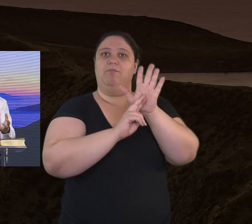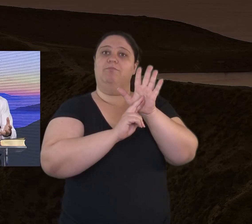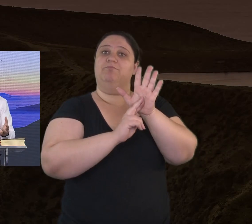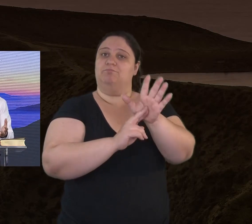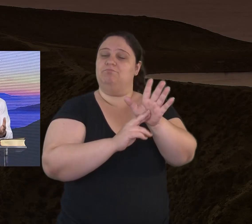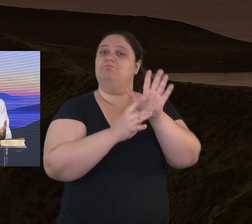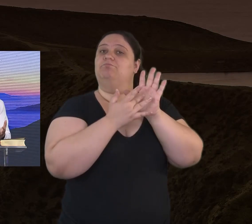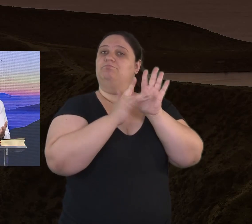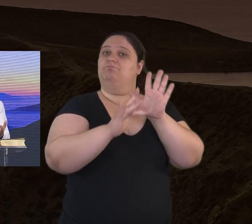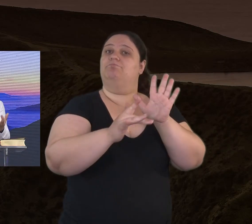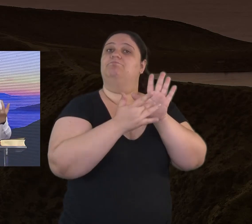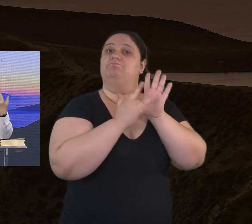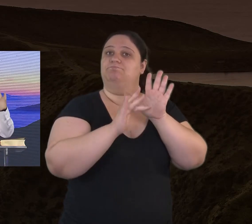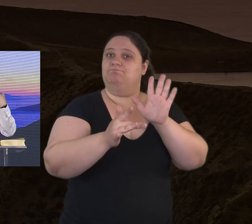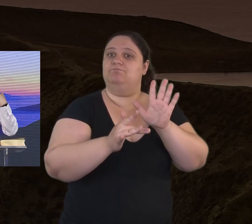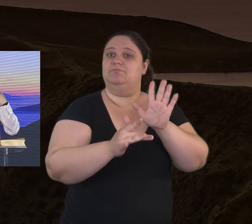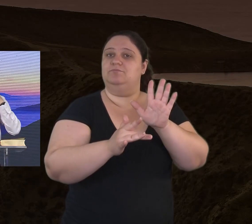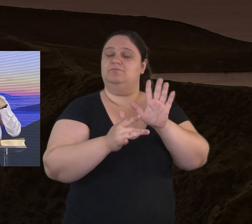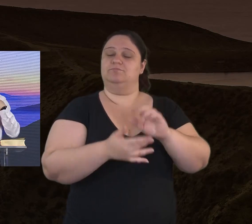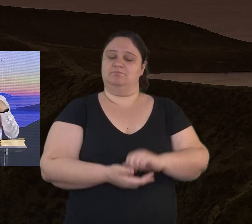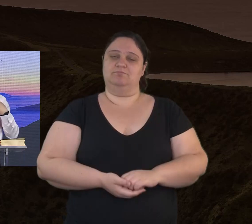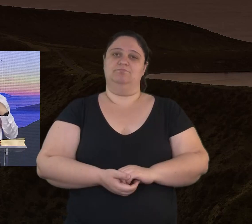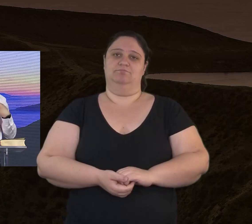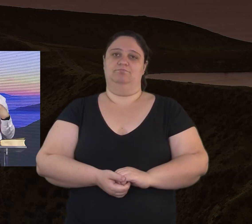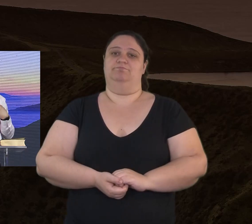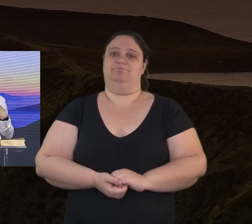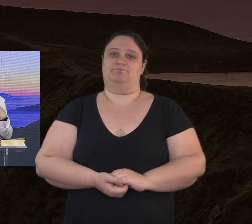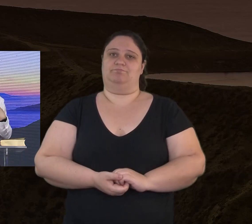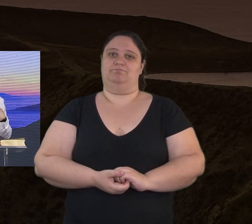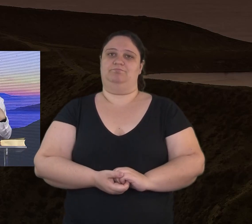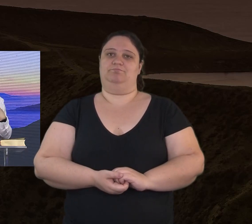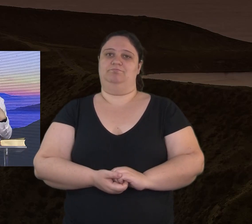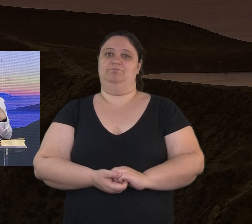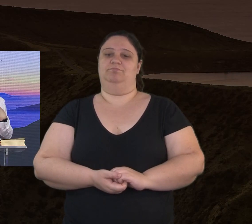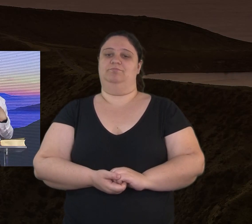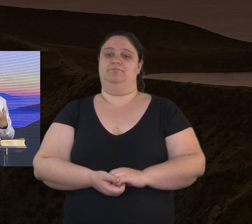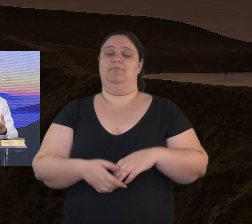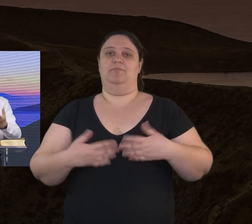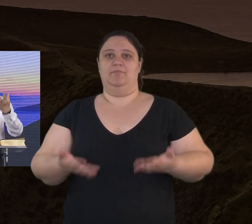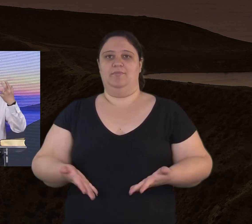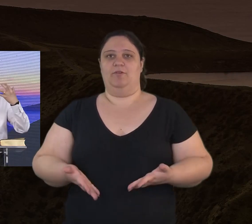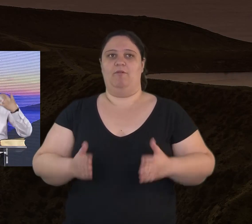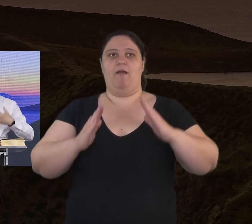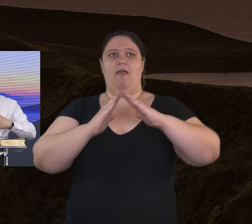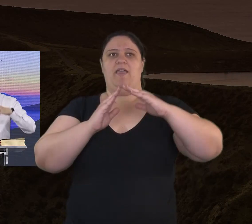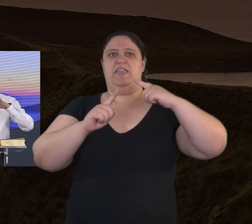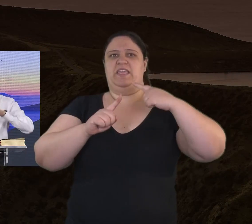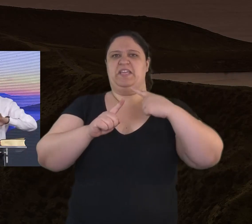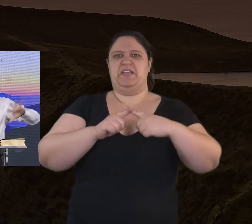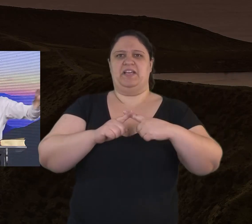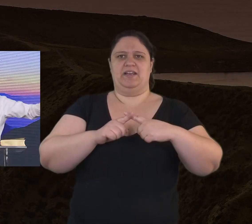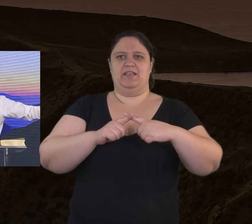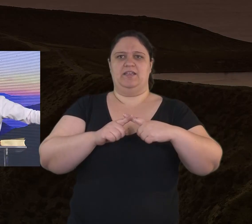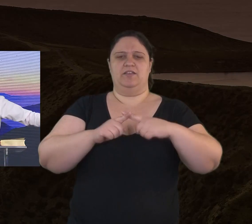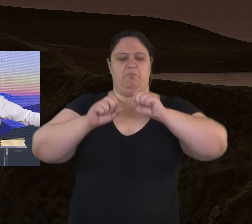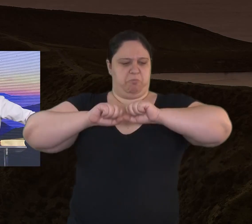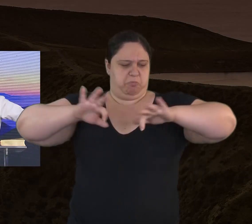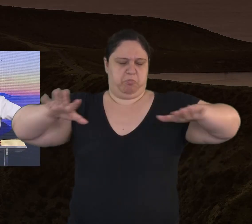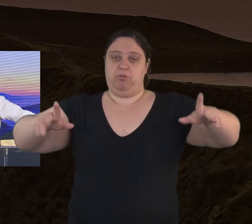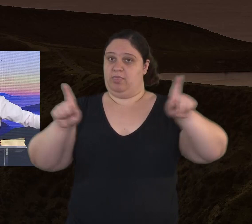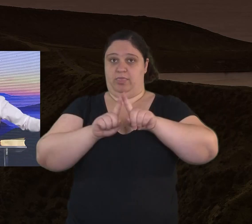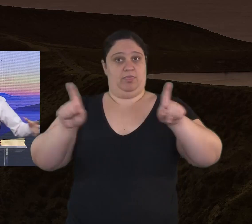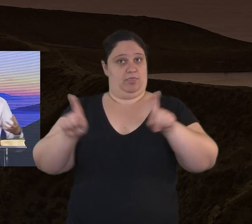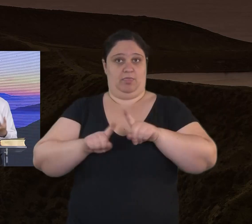o quê? Fazer papel de plenitude na igreja. Não que a igreja vai encher todas as coisas,